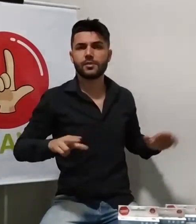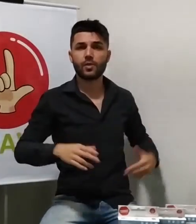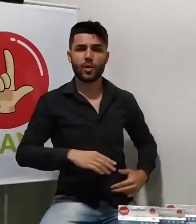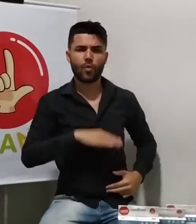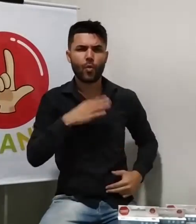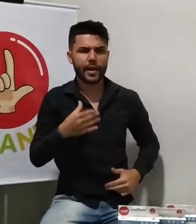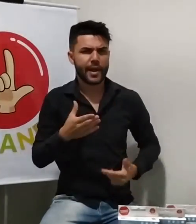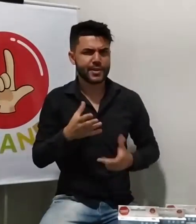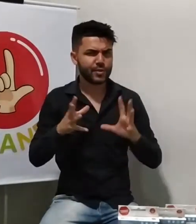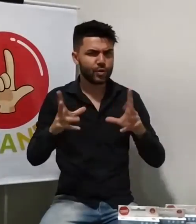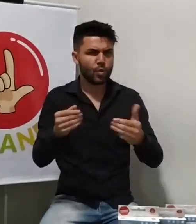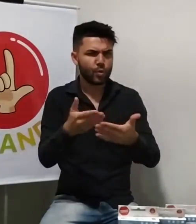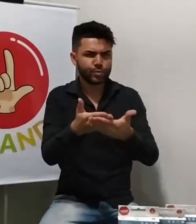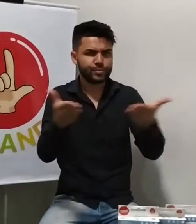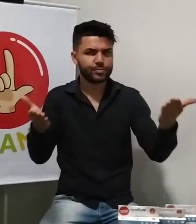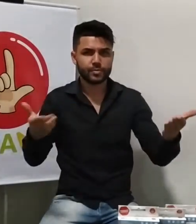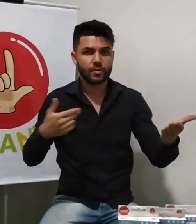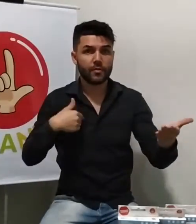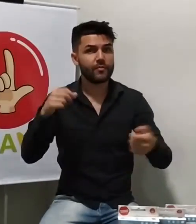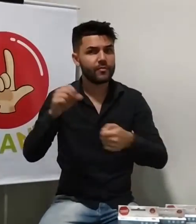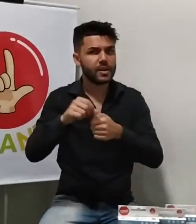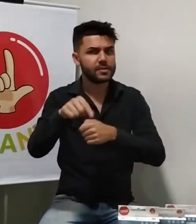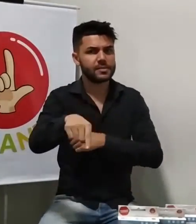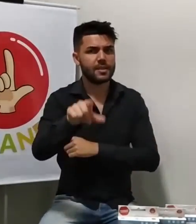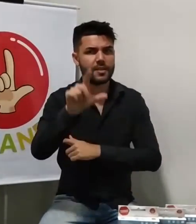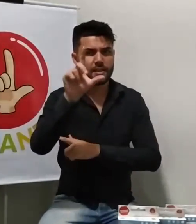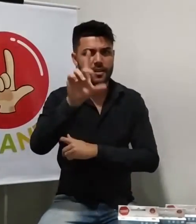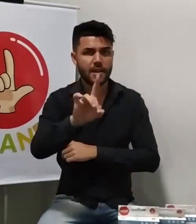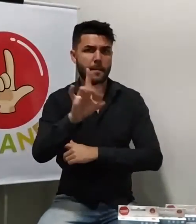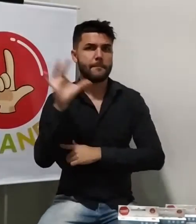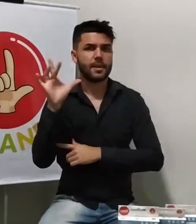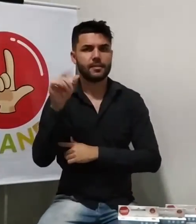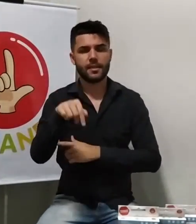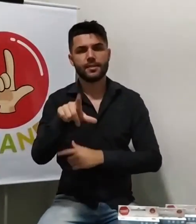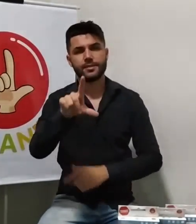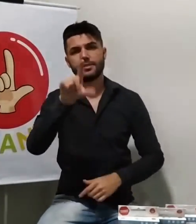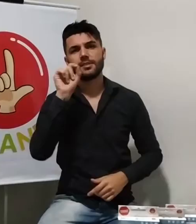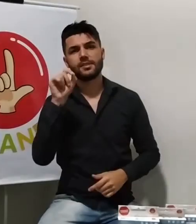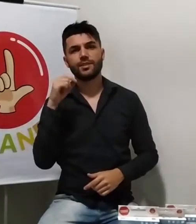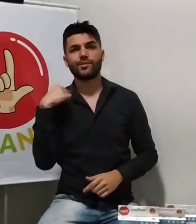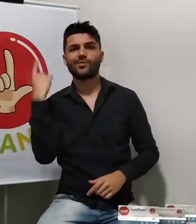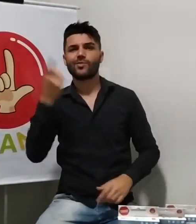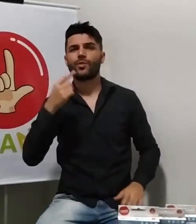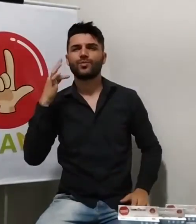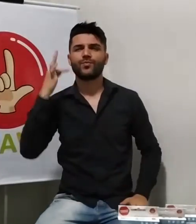nos seguem por aqui a exercerem é a liberdade de decidir o nosso futuro.